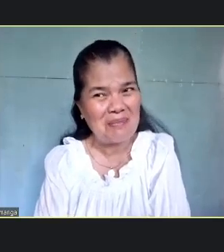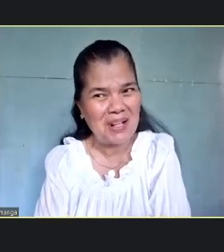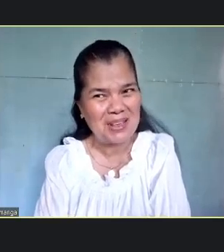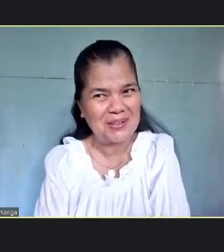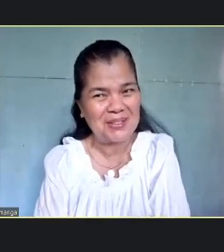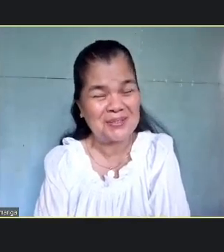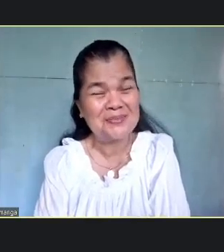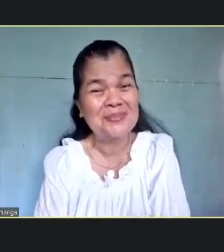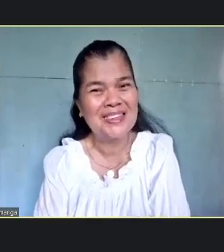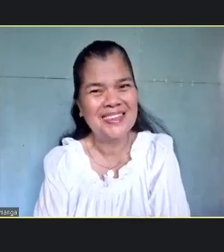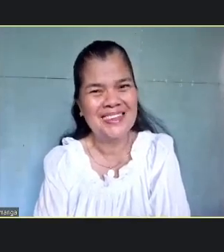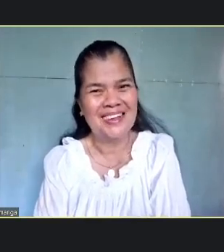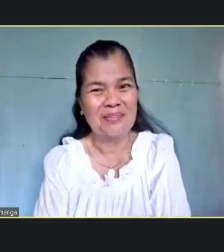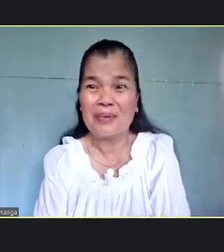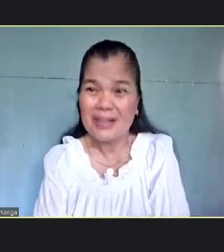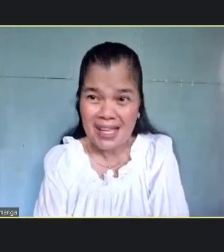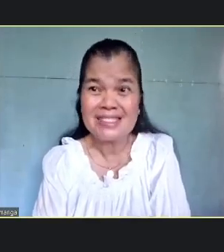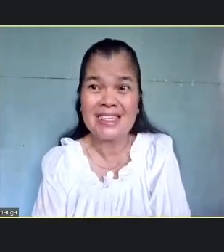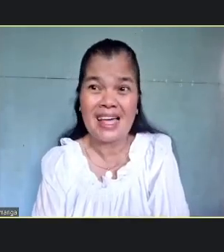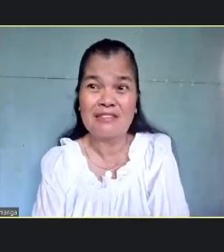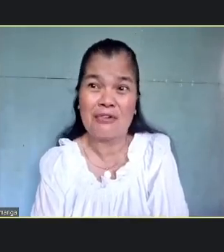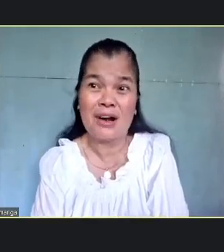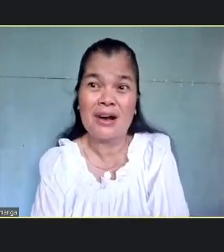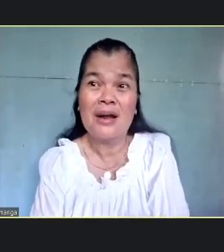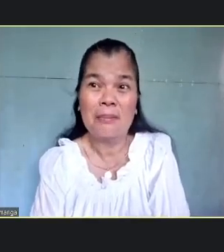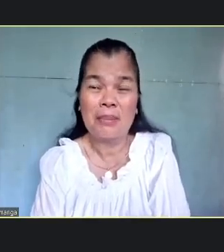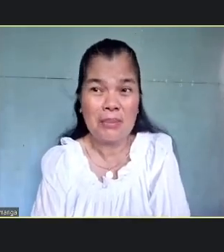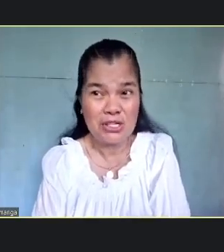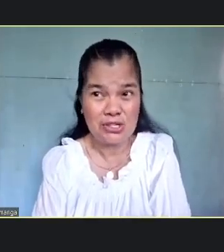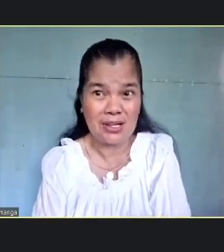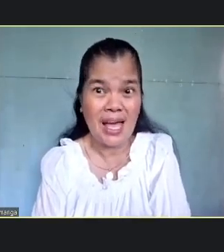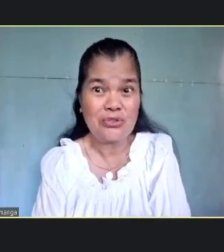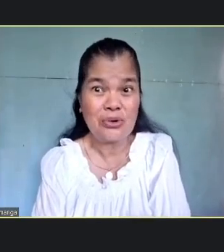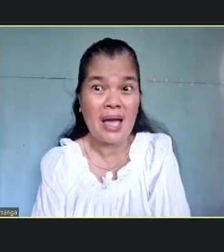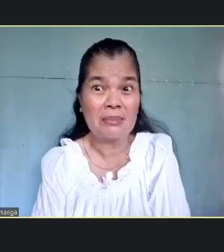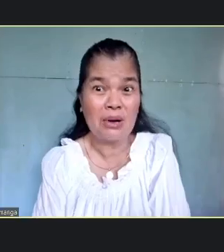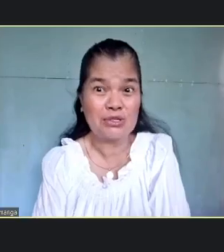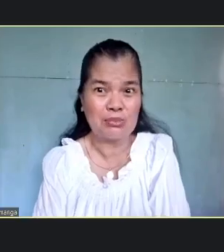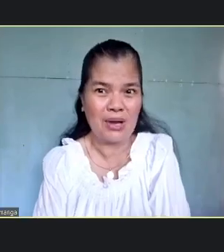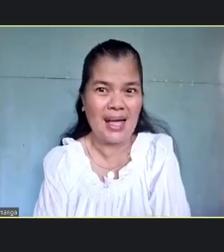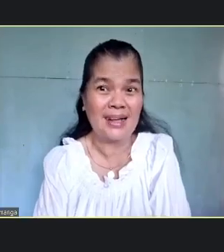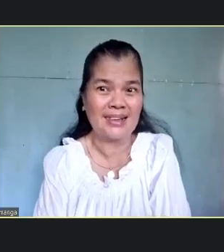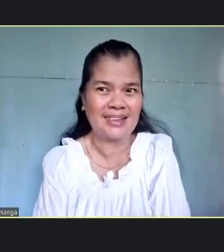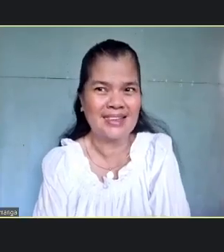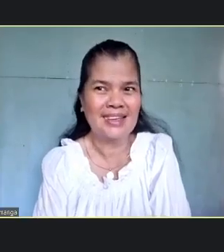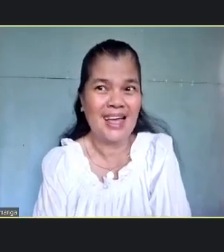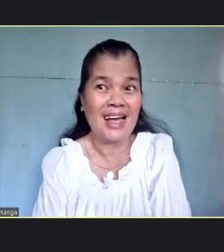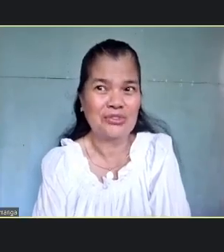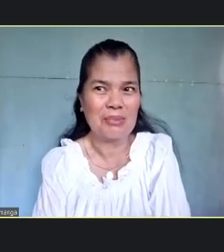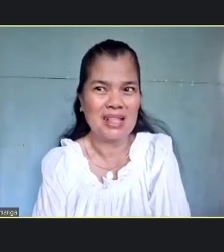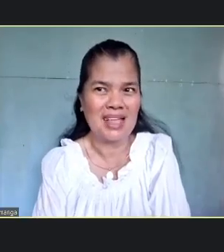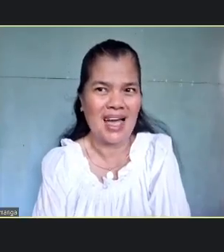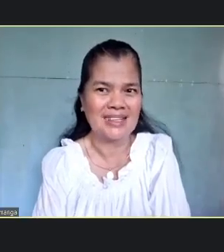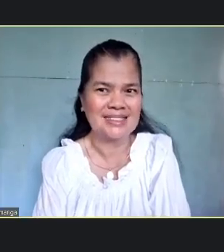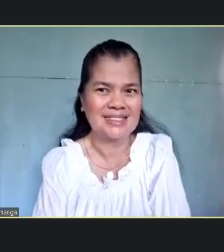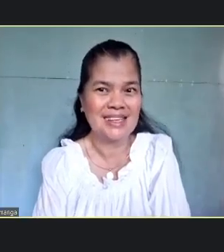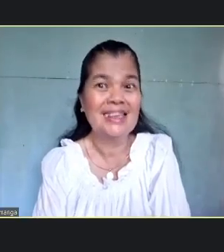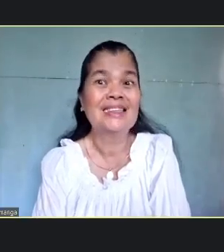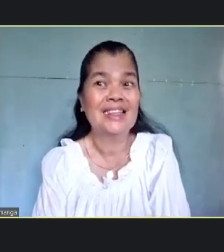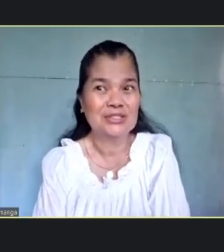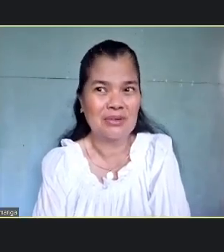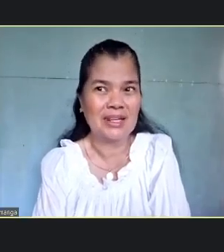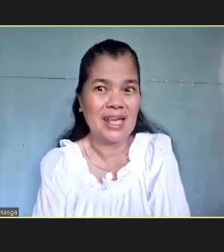smile, nagpapa-cute. That's a nod for permission. Kahit yung eyebrows mo lang ang